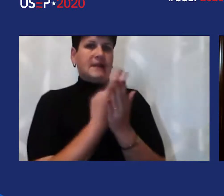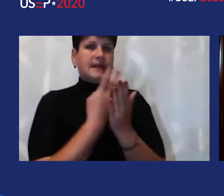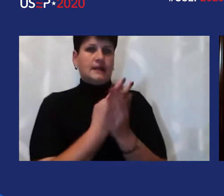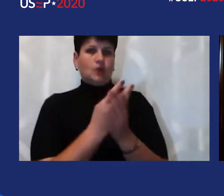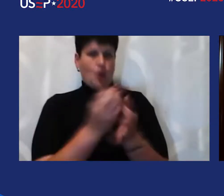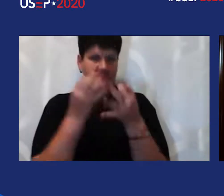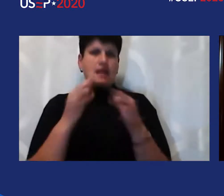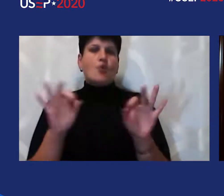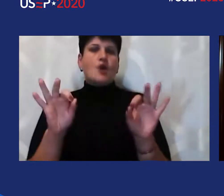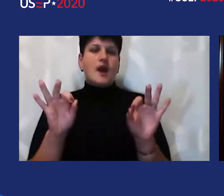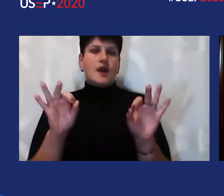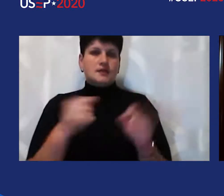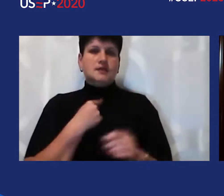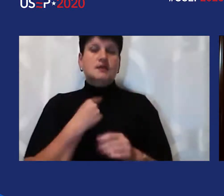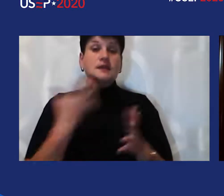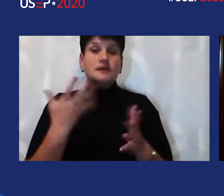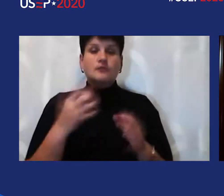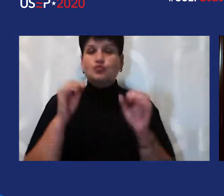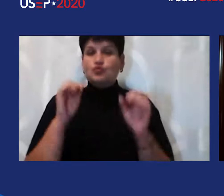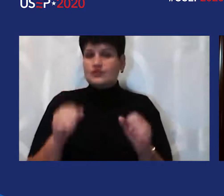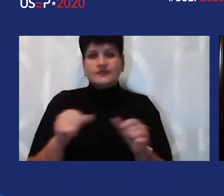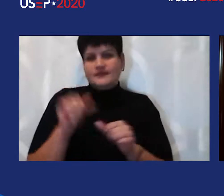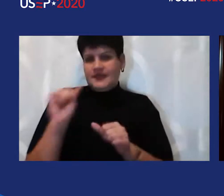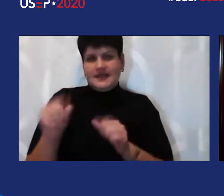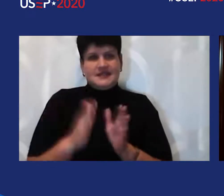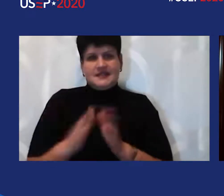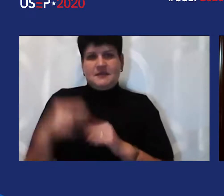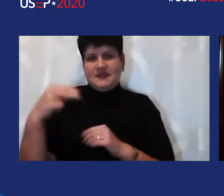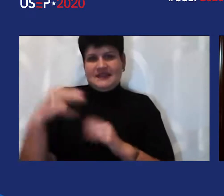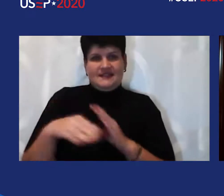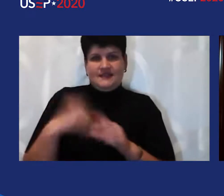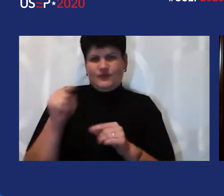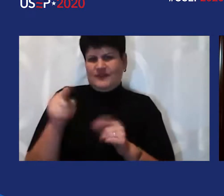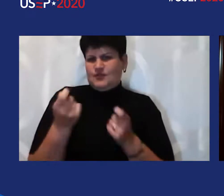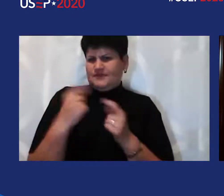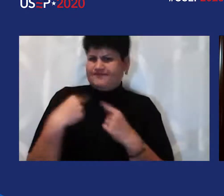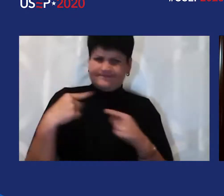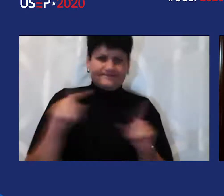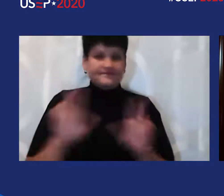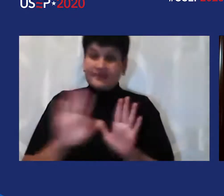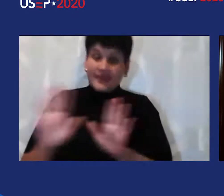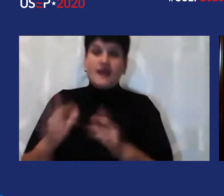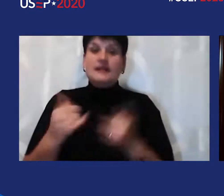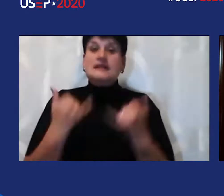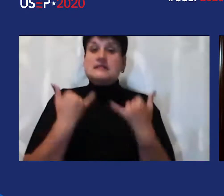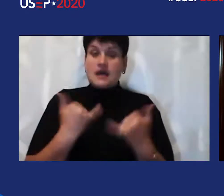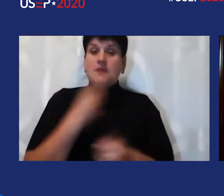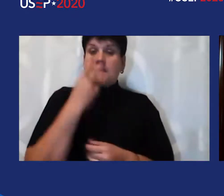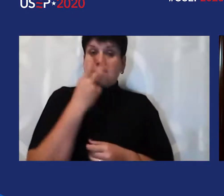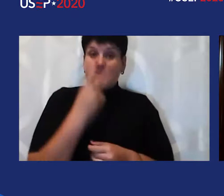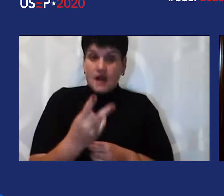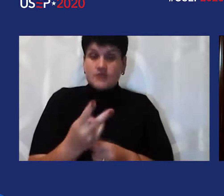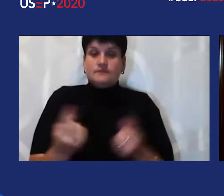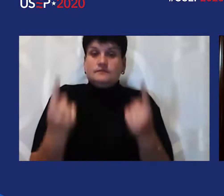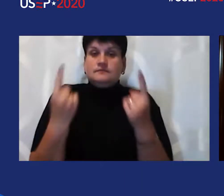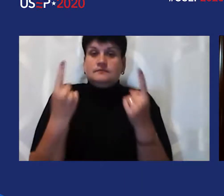The US президентських виборів. Вона was у вас трохи always the архаїчна. example of Але democracy to зараз ми follow for бачимо us, на except probably for відмірну the і presidential дуже elections, конфліктну which поляризацію are в